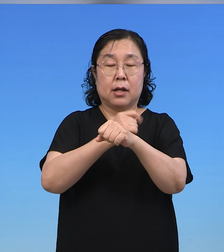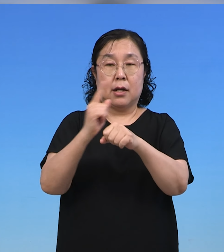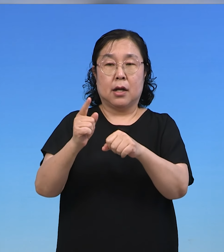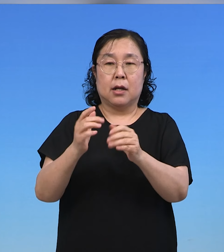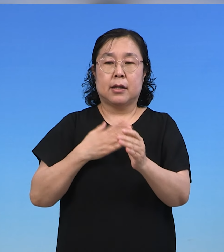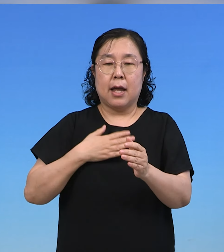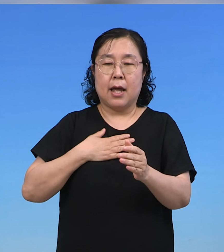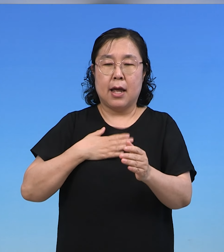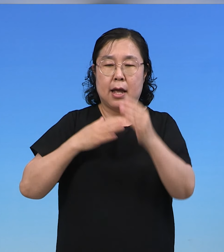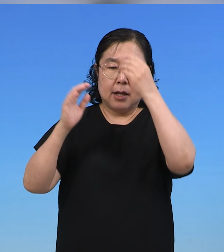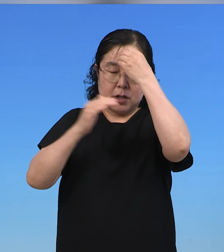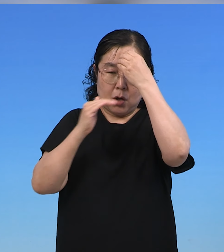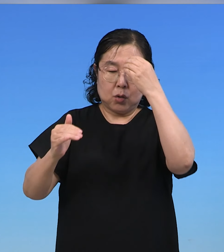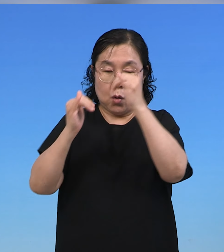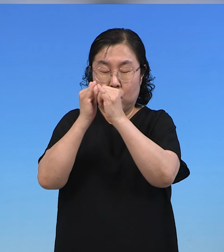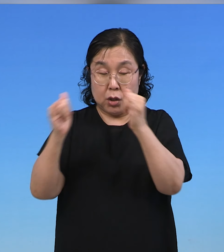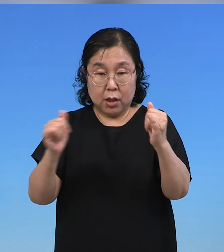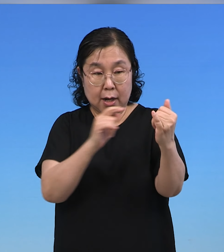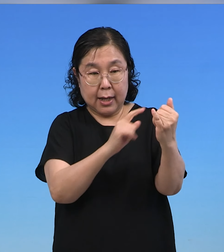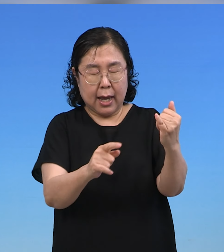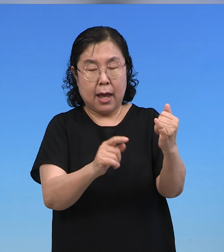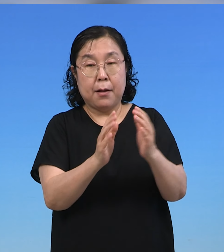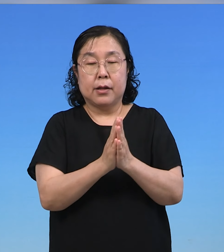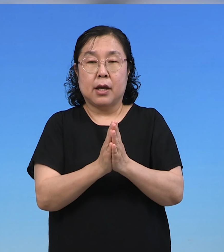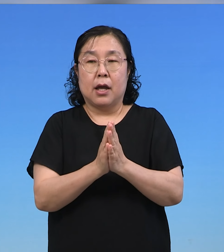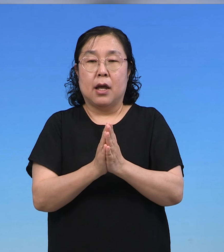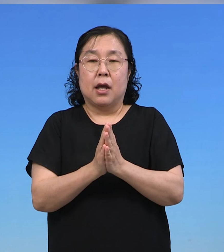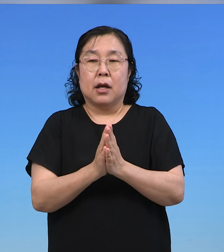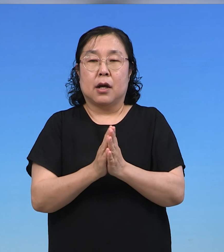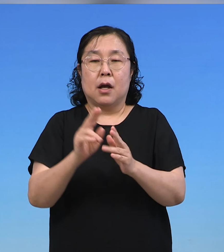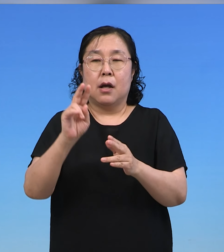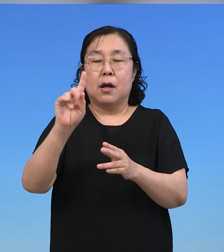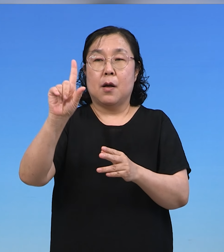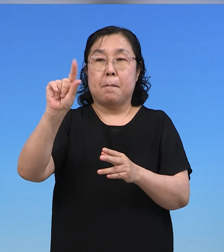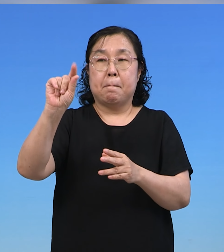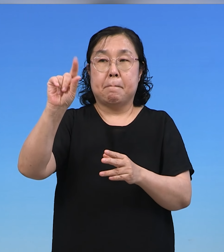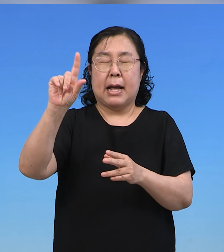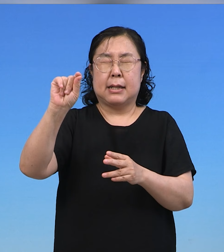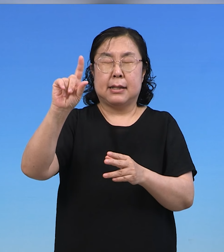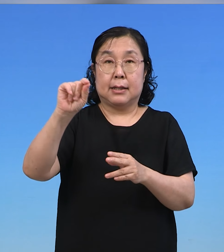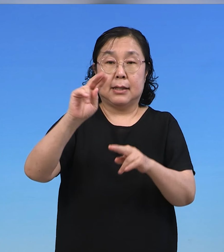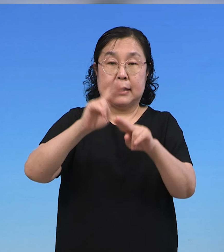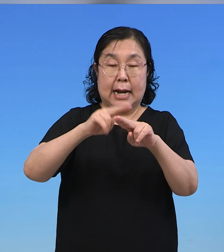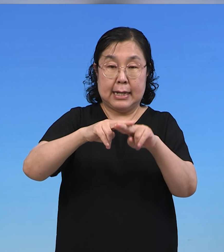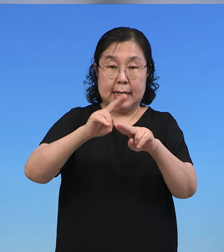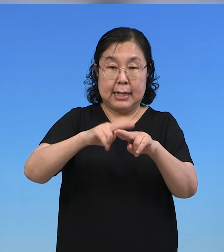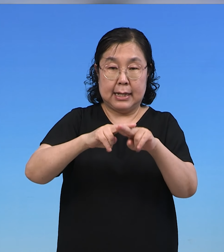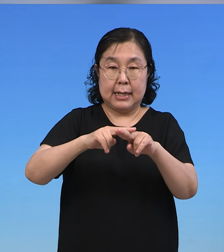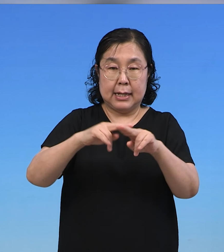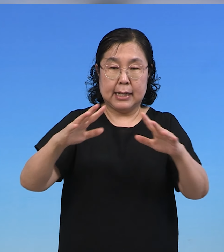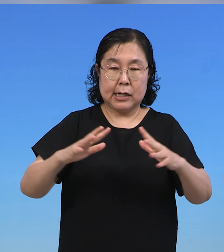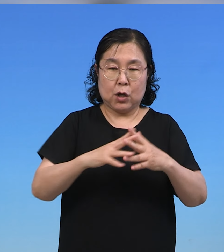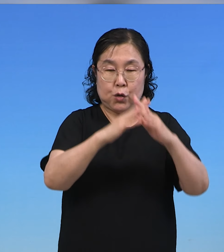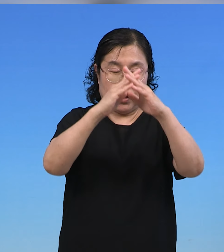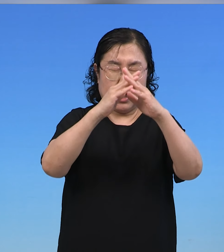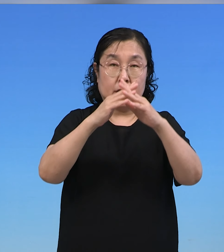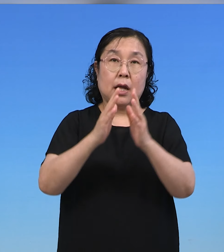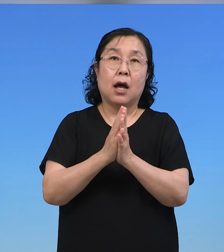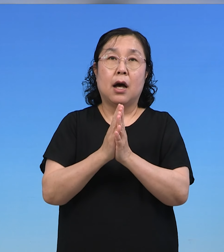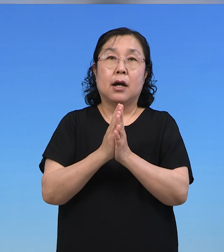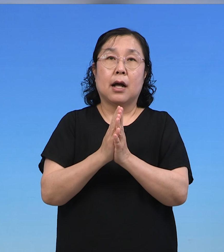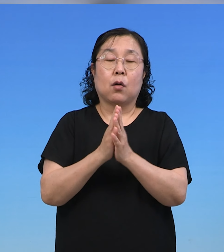하라고 내 이렇게 할 거야. 그렇게 제가 생각을 하고는 뭘 기준으로 이걸 점검하라는 거예요? 내가 이렇게 할 때